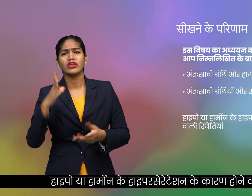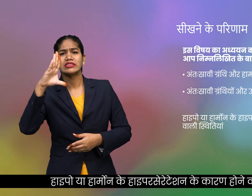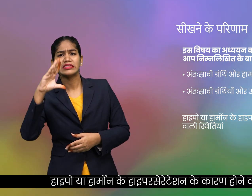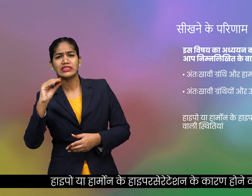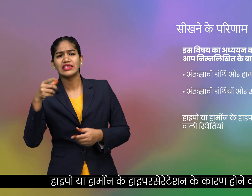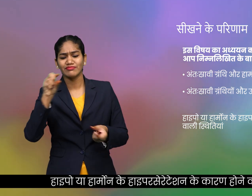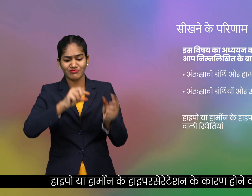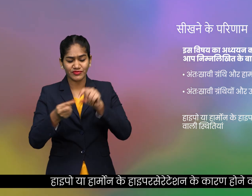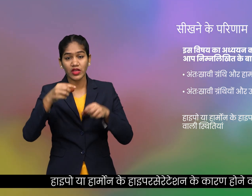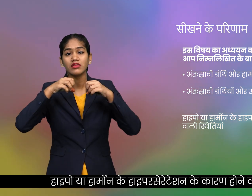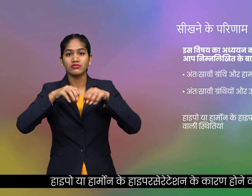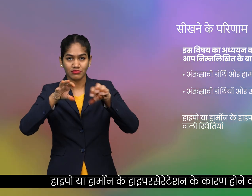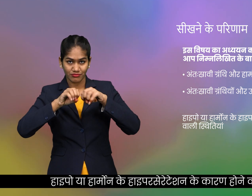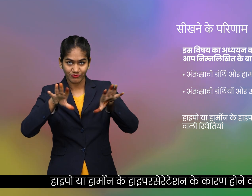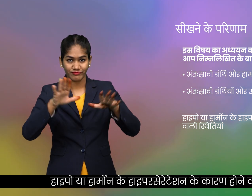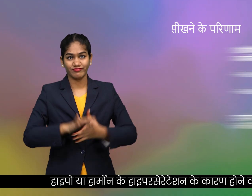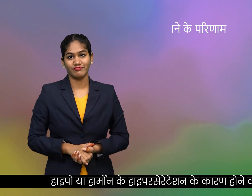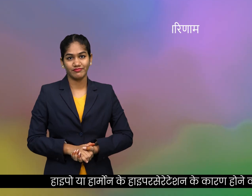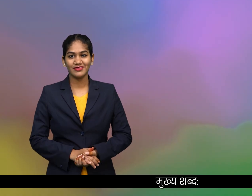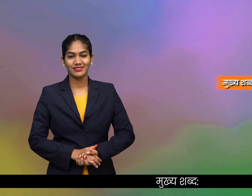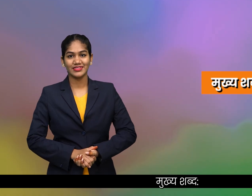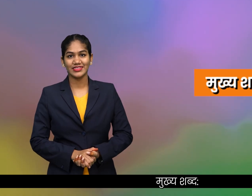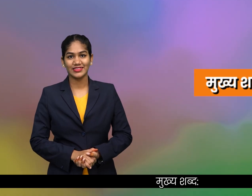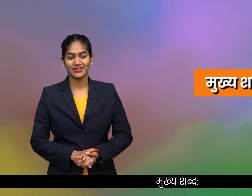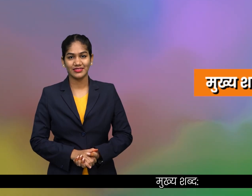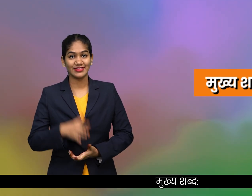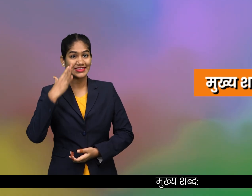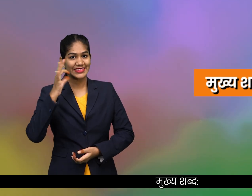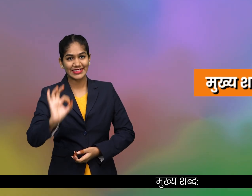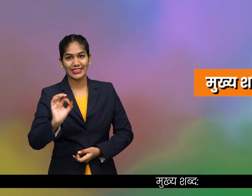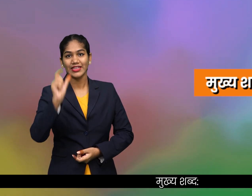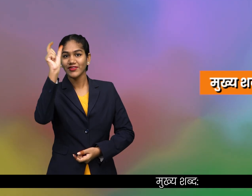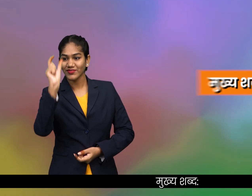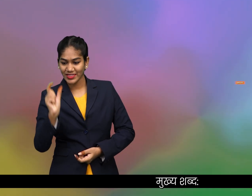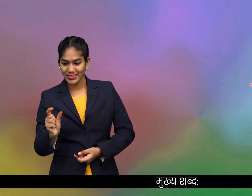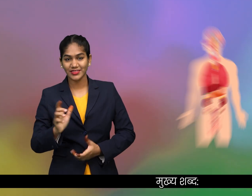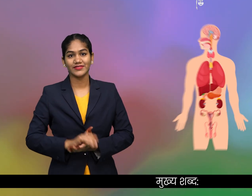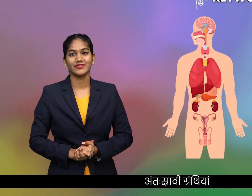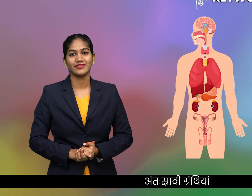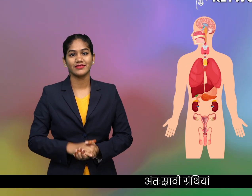सेक्रीशन के कारण होने वाले स्थितियां। मुख्य शब्द